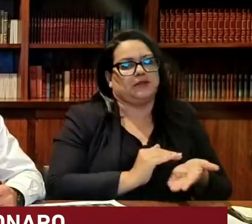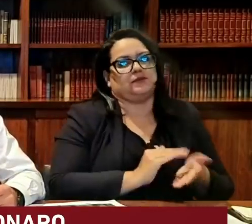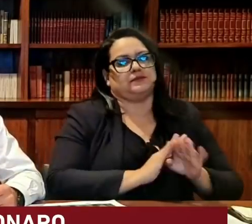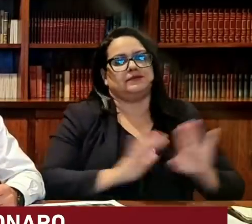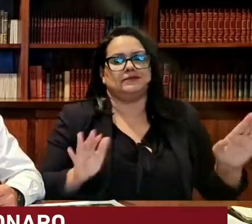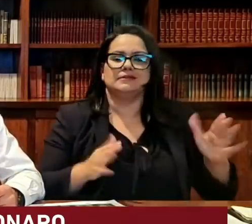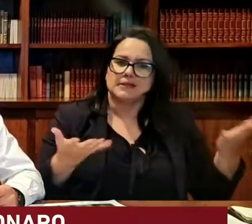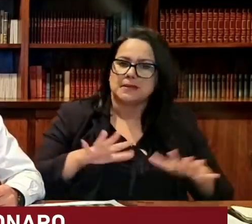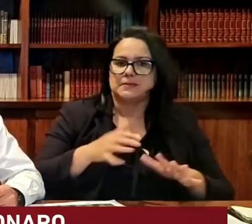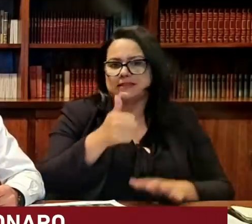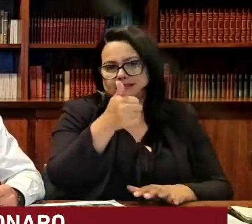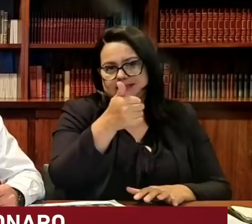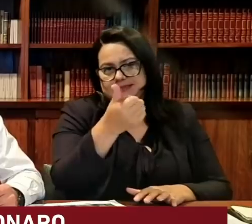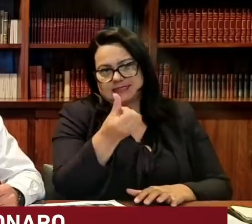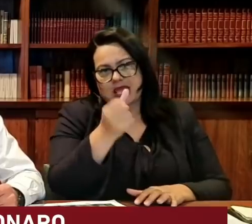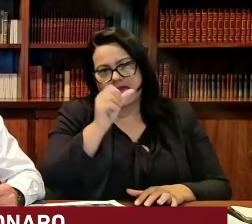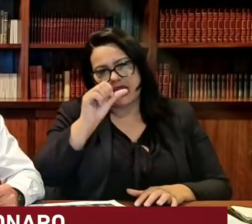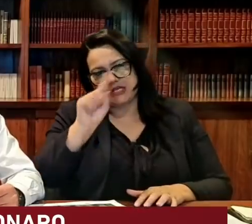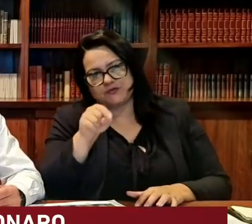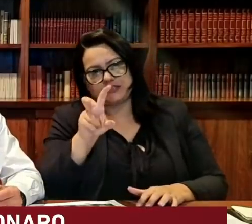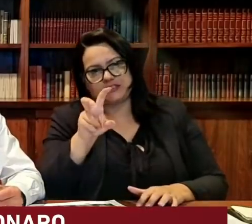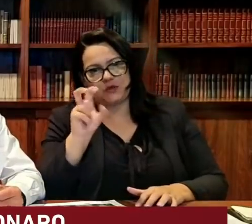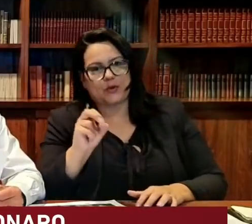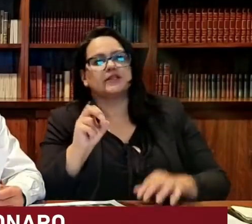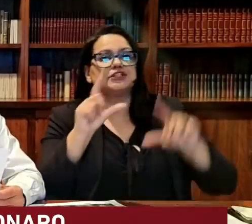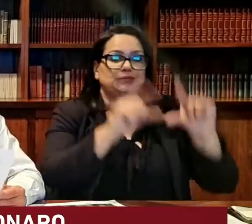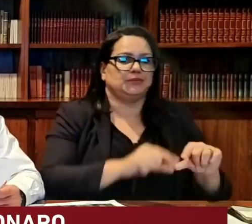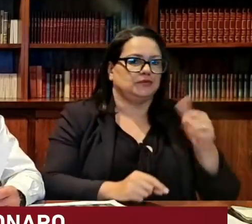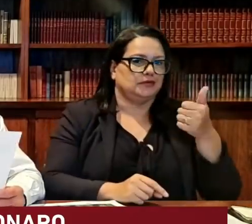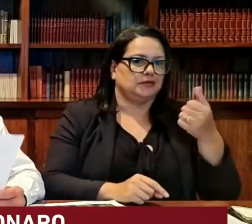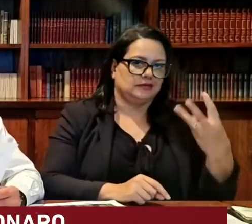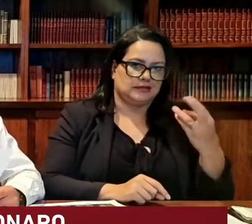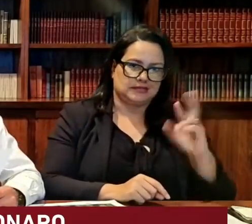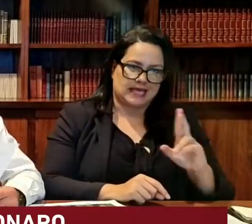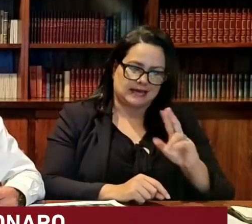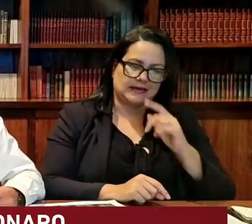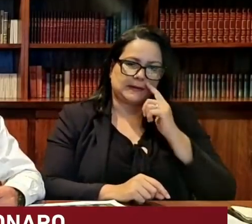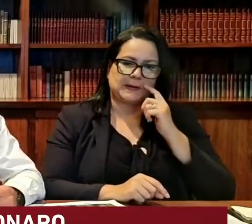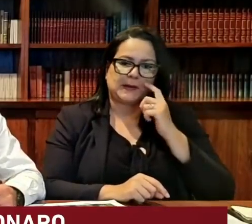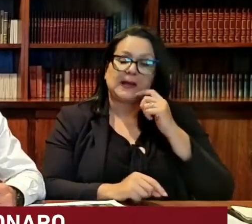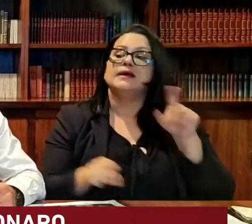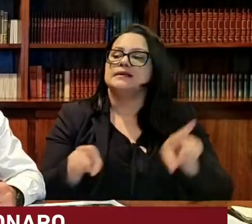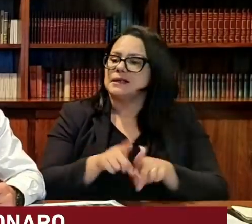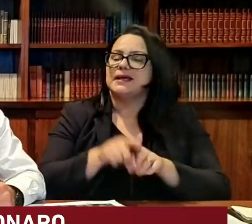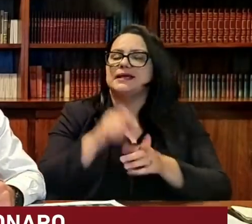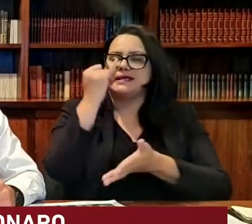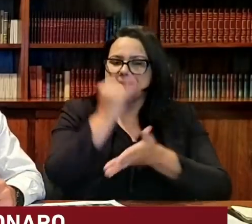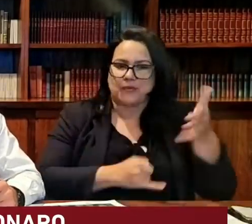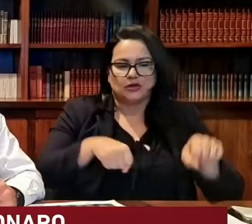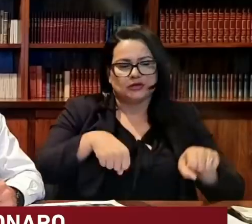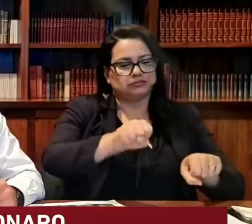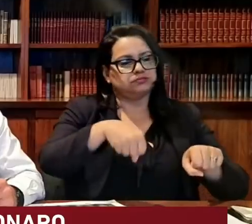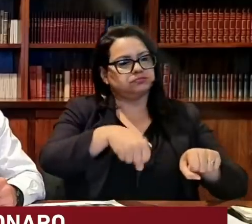de aproximadamente R$16,50, passou para R$13. Além de zerarmos o imposto de